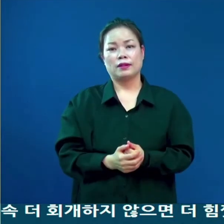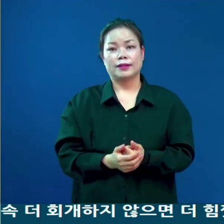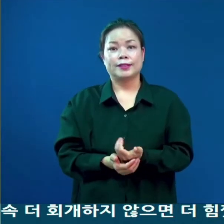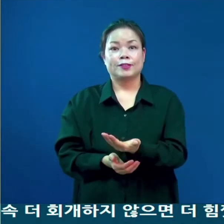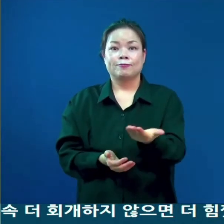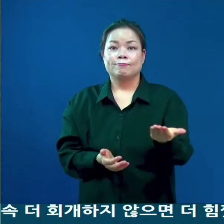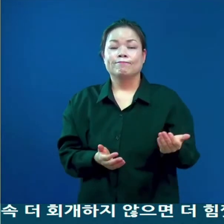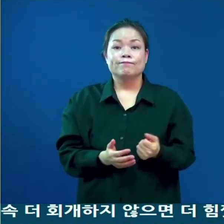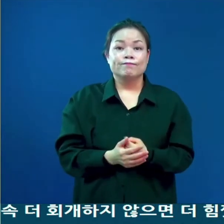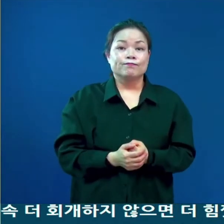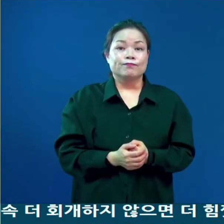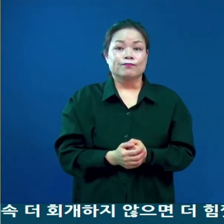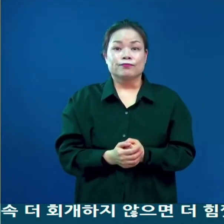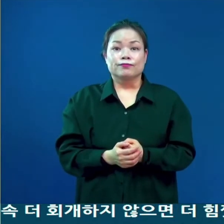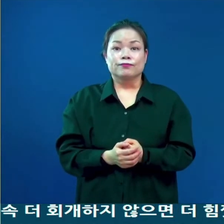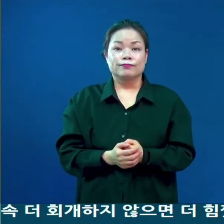여러분,